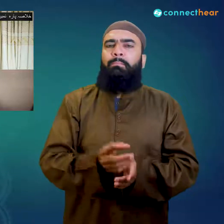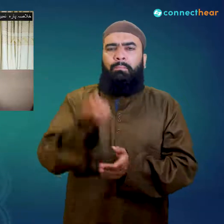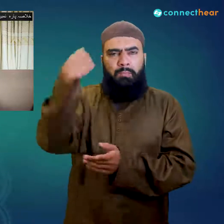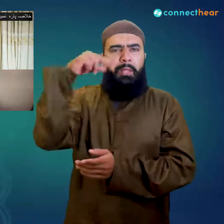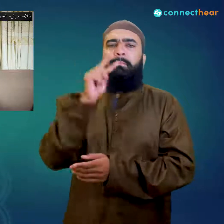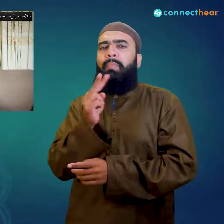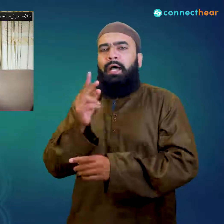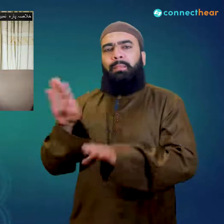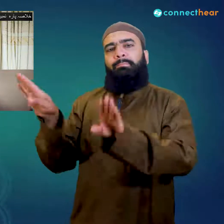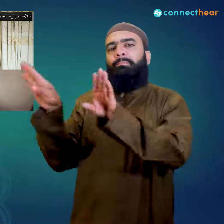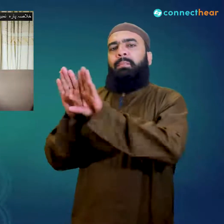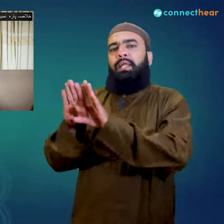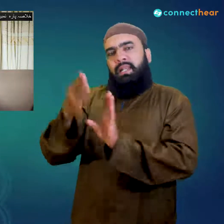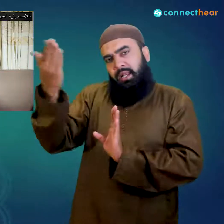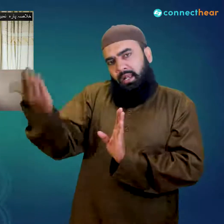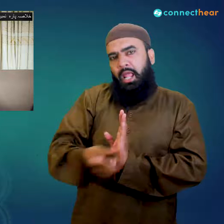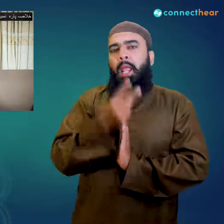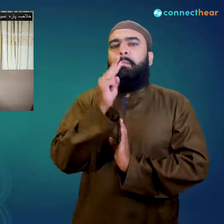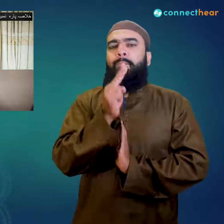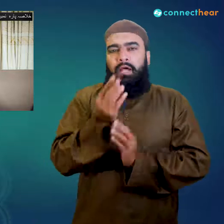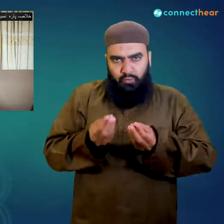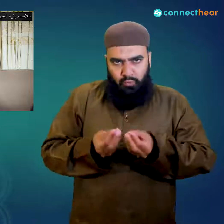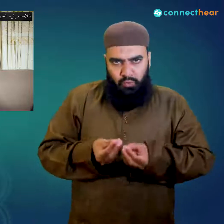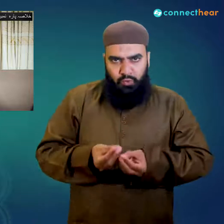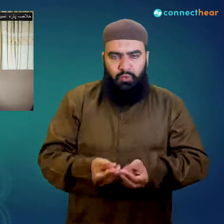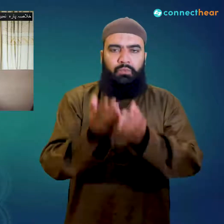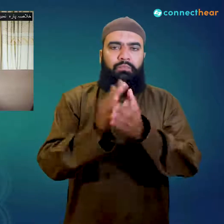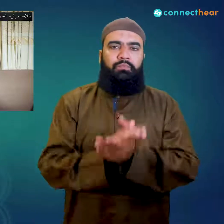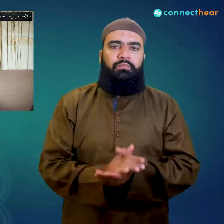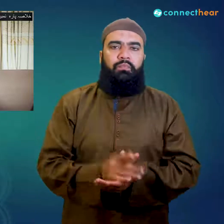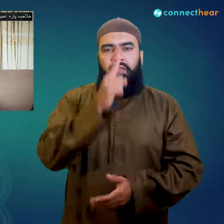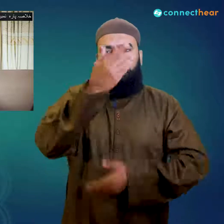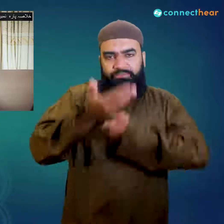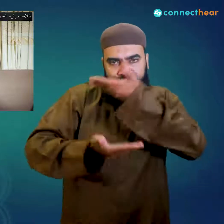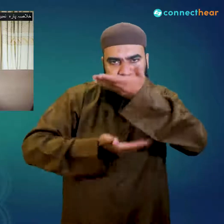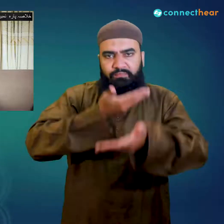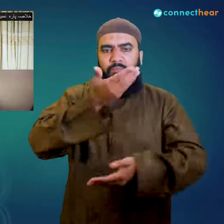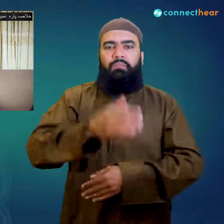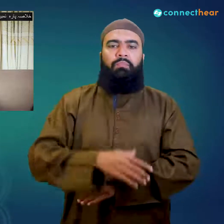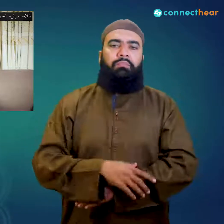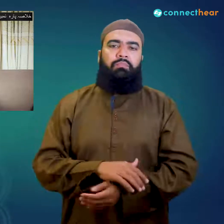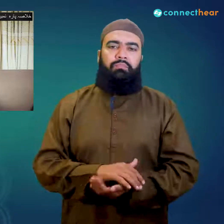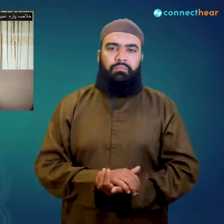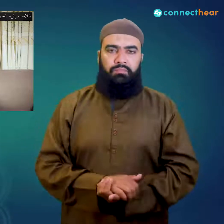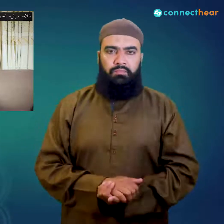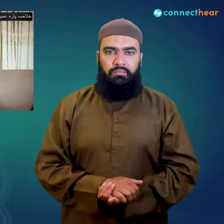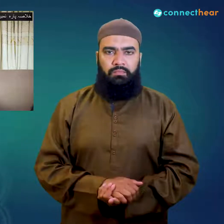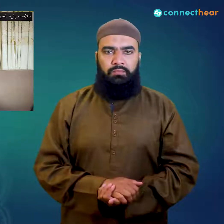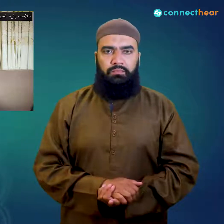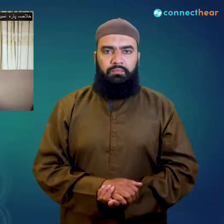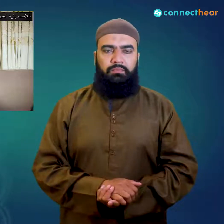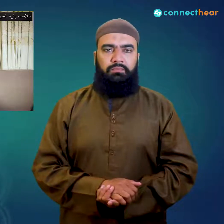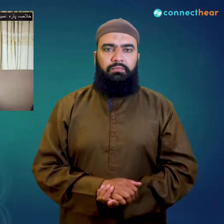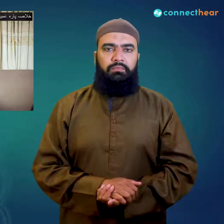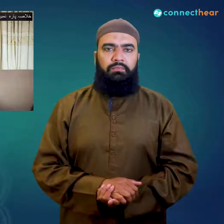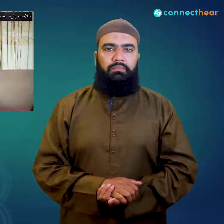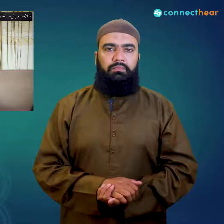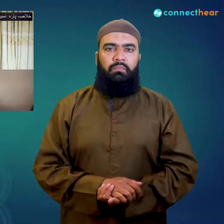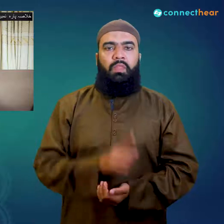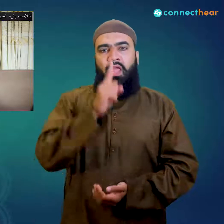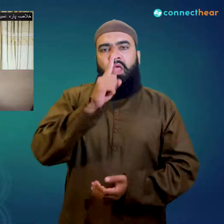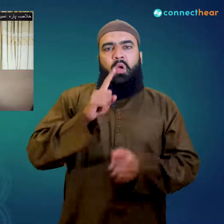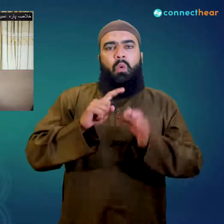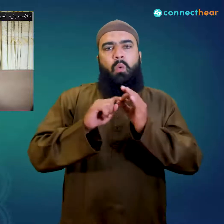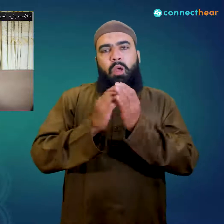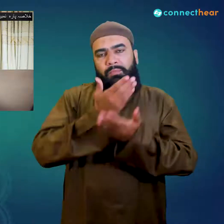گیا۔ تو یہ چیز اس آیت میں فرمائی گئی، ما ننسخ من آیت او ننسیہا، اللہ رب العزت